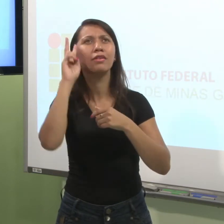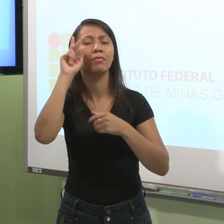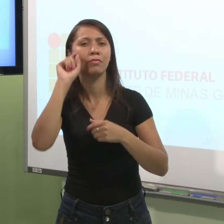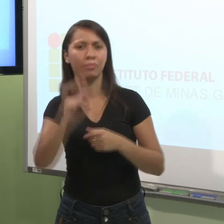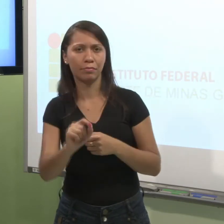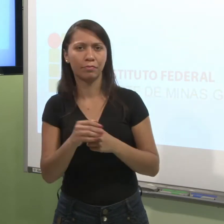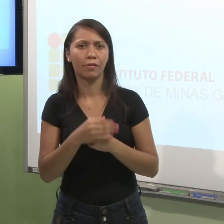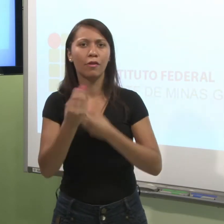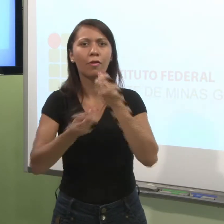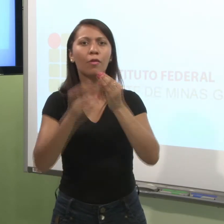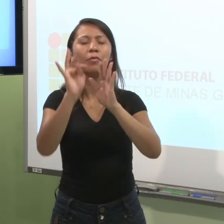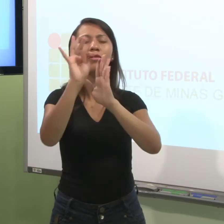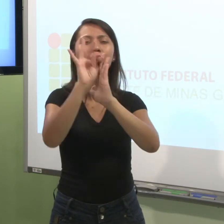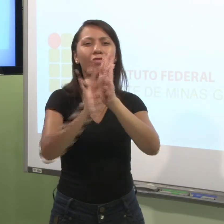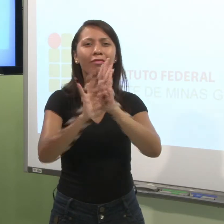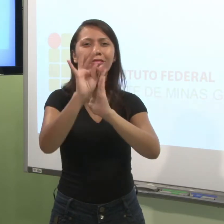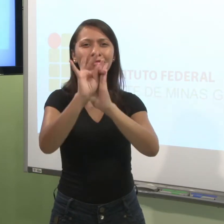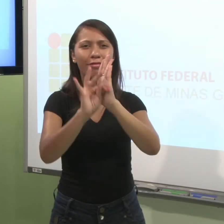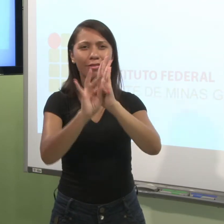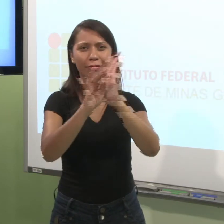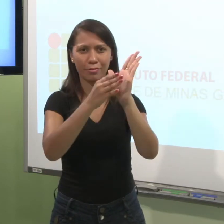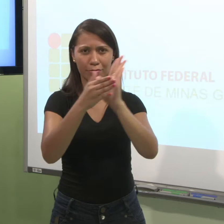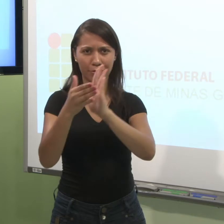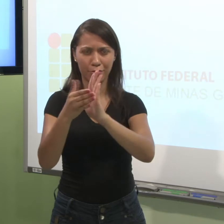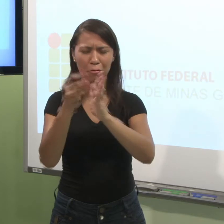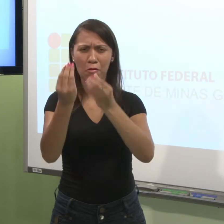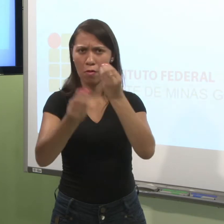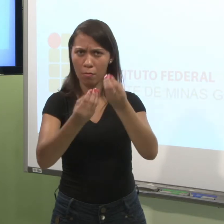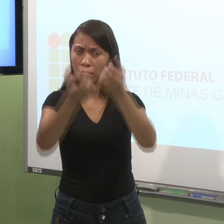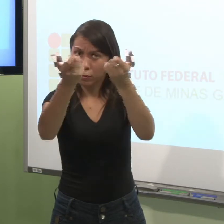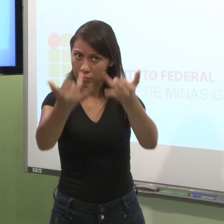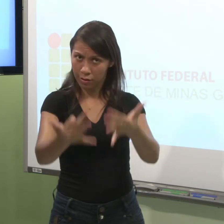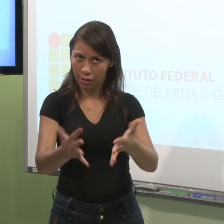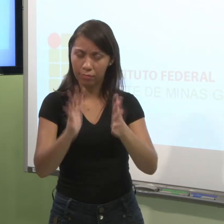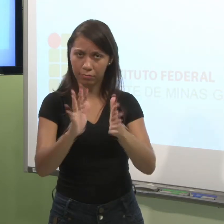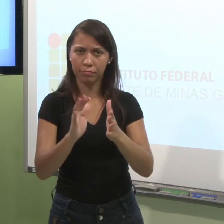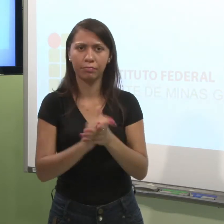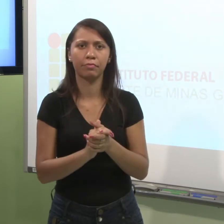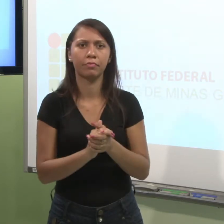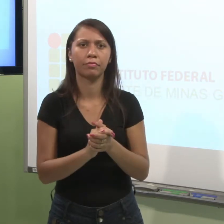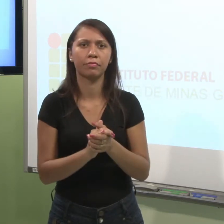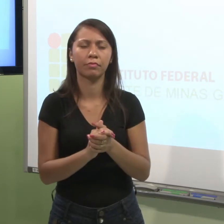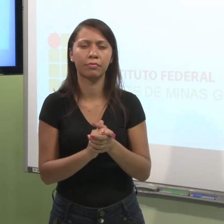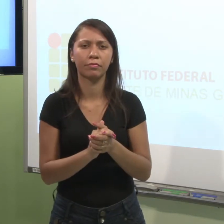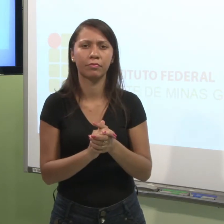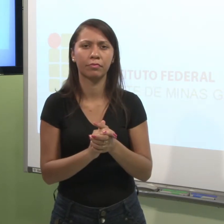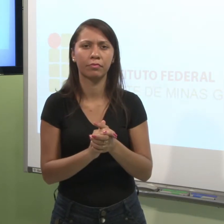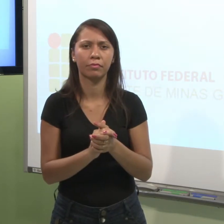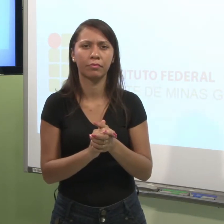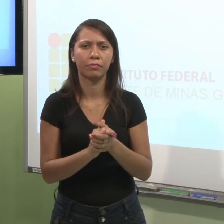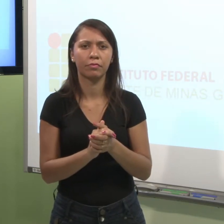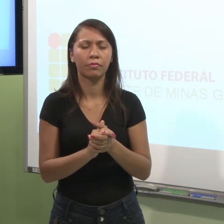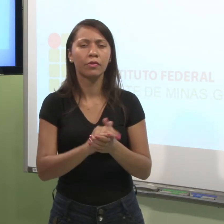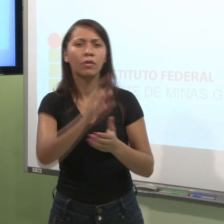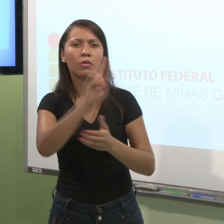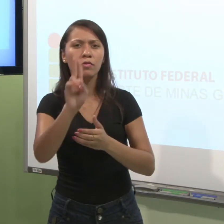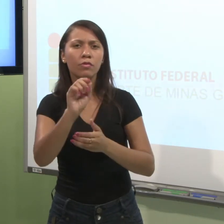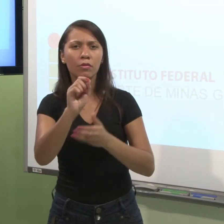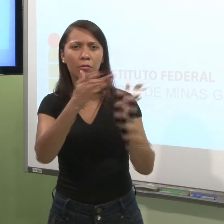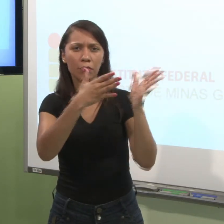de texto? Então, se não lembram, vou refrescar a memória de vocês. Vamos lá. O uso de um processador de texto